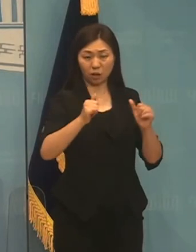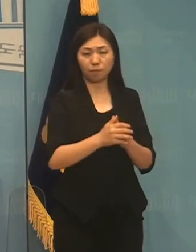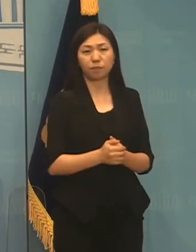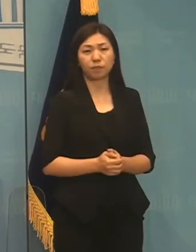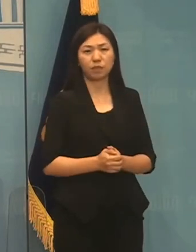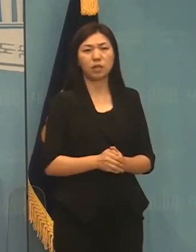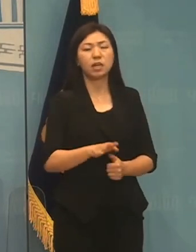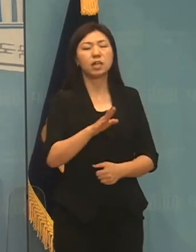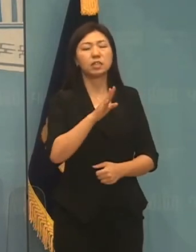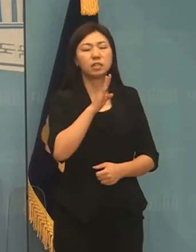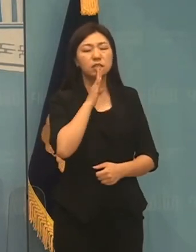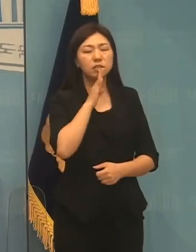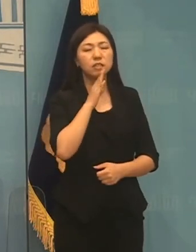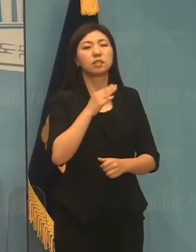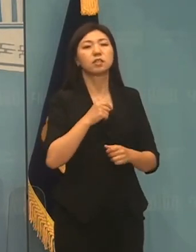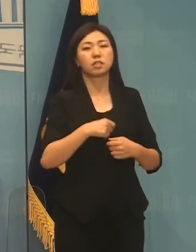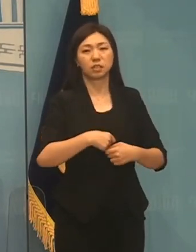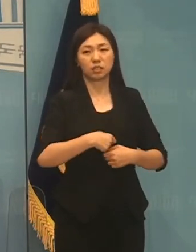진정한 지도자의 표상